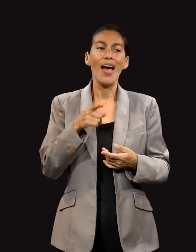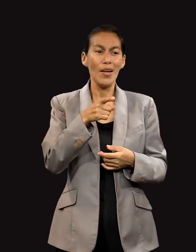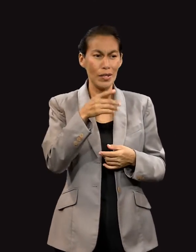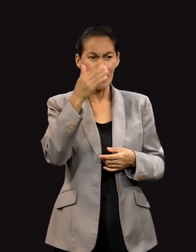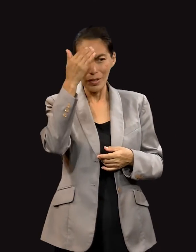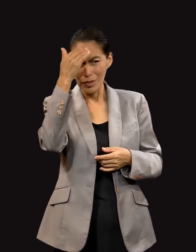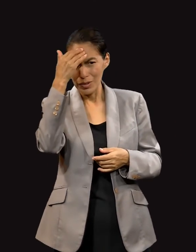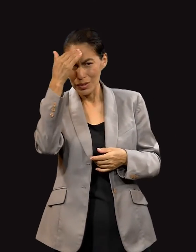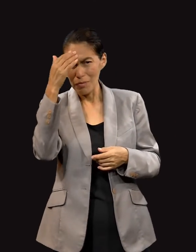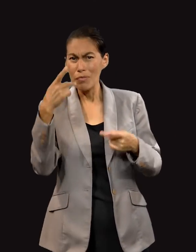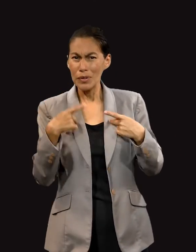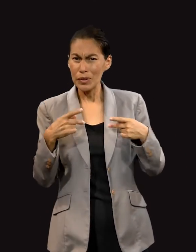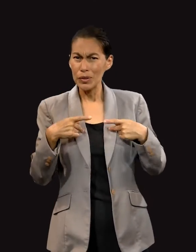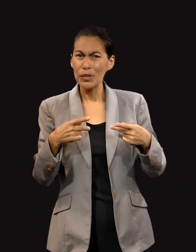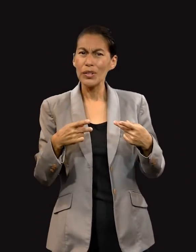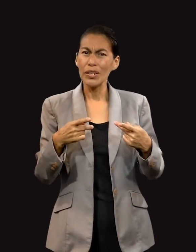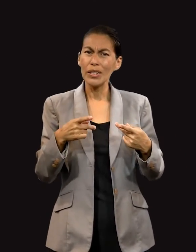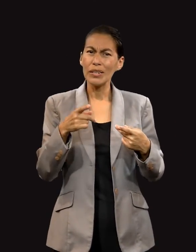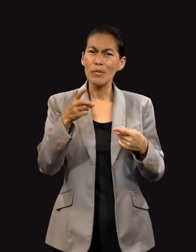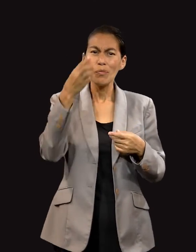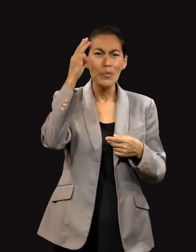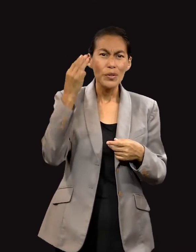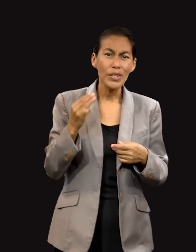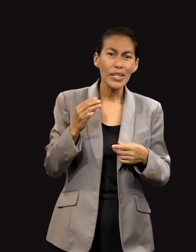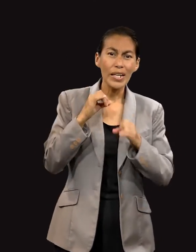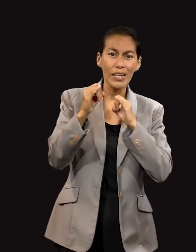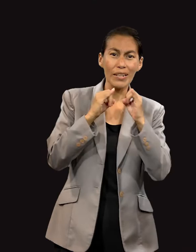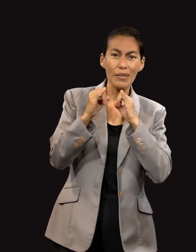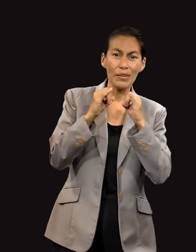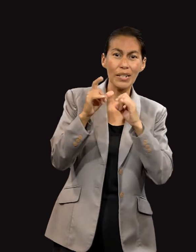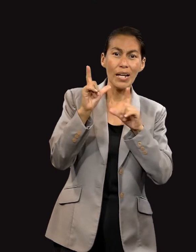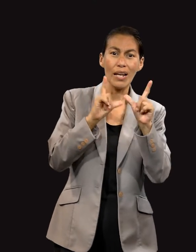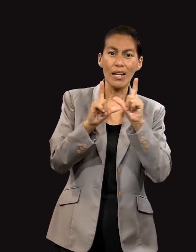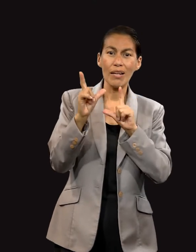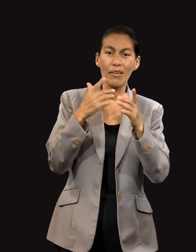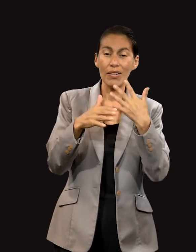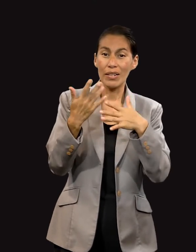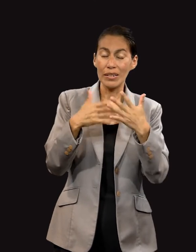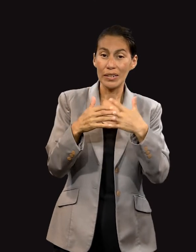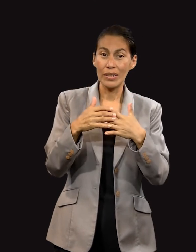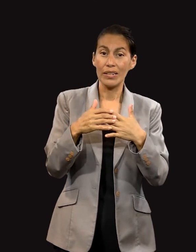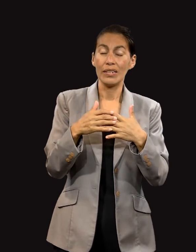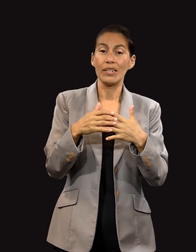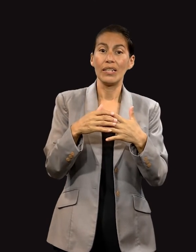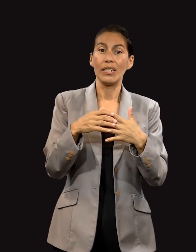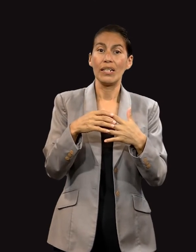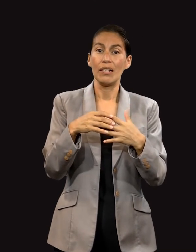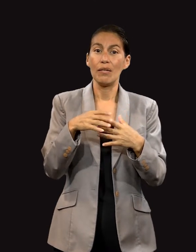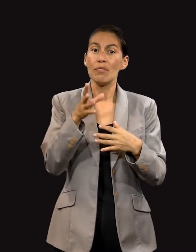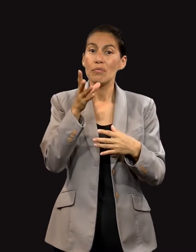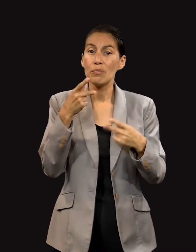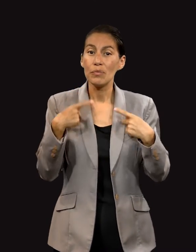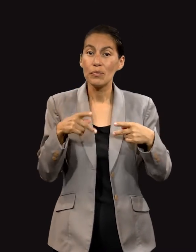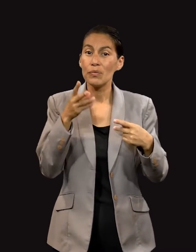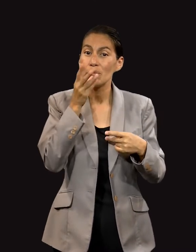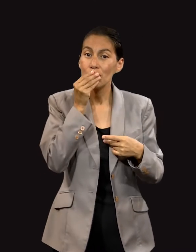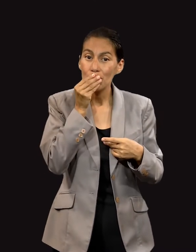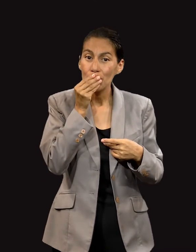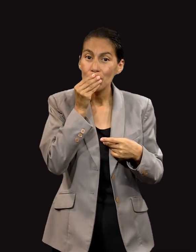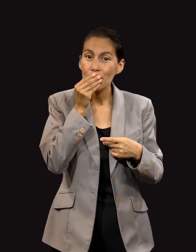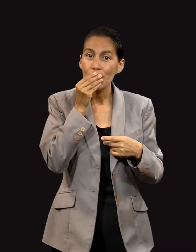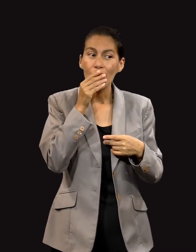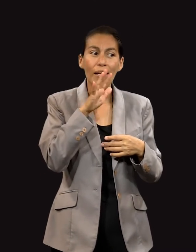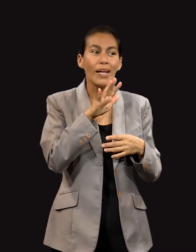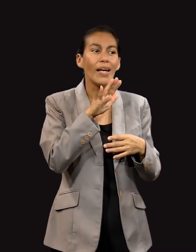de señas de mudos, ¿verdad? Lengua de señas de las personas sordas. Sordas. Para las personas sordas. Excelente. Bueno,